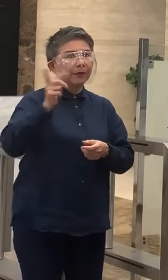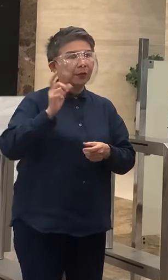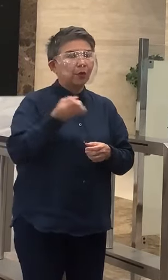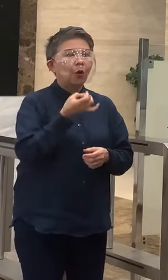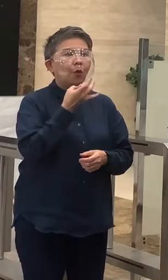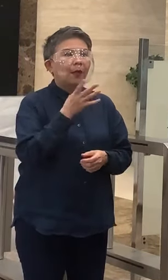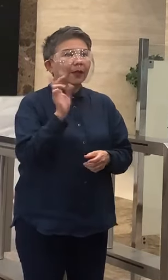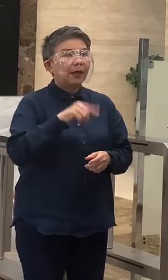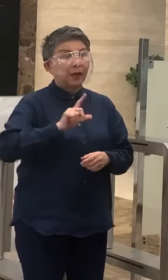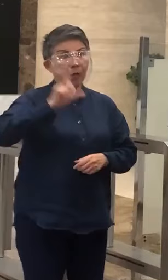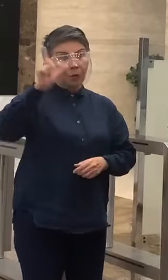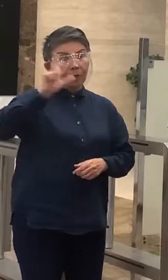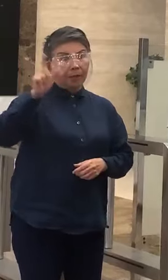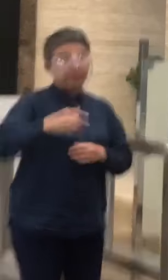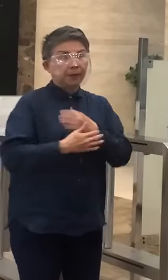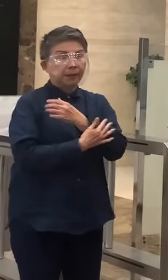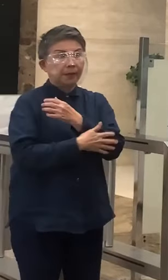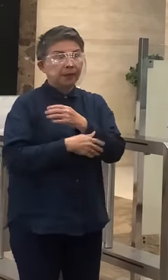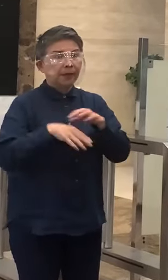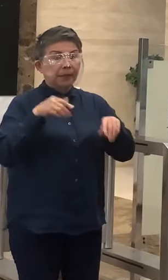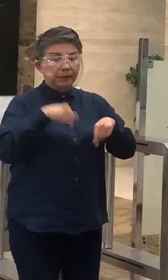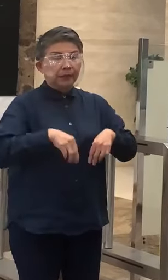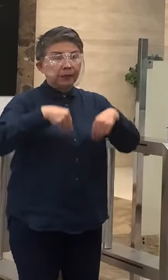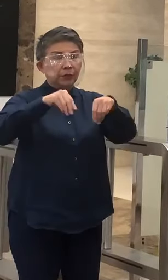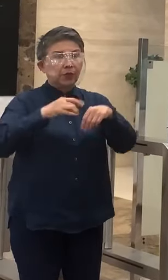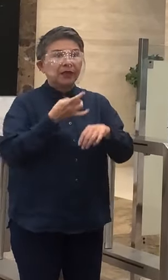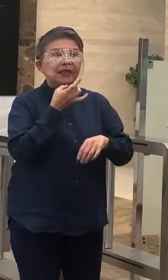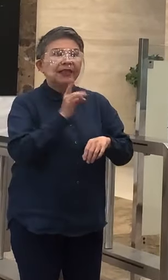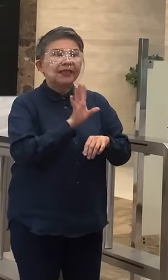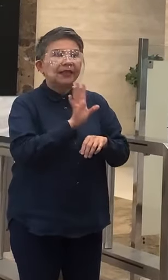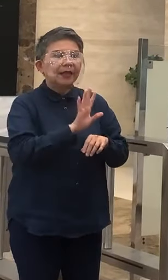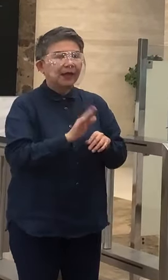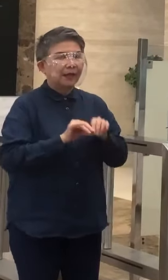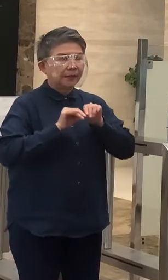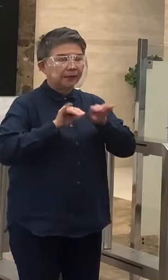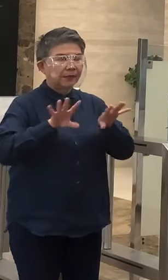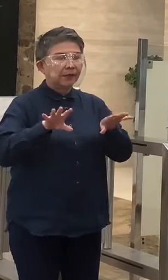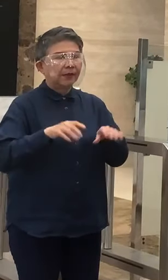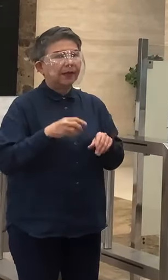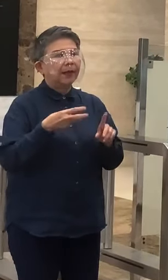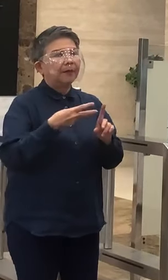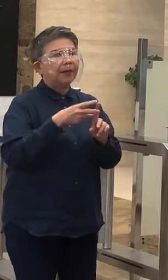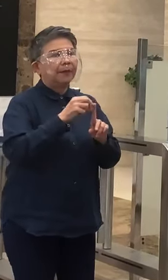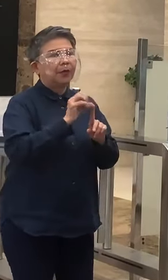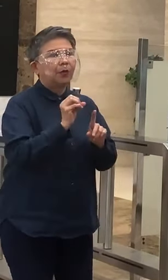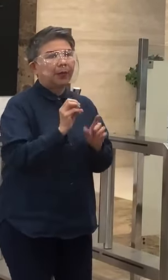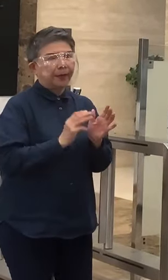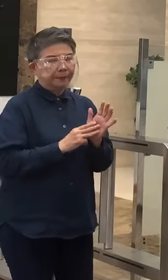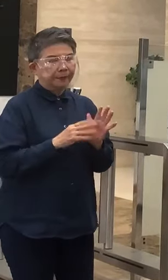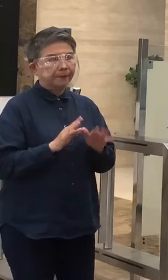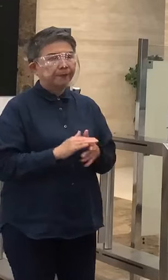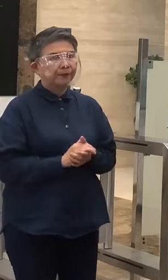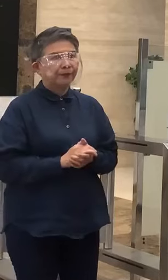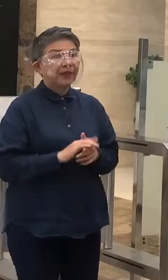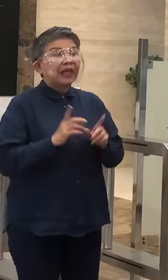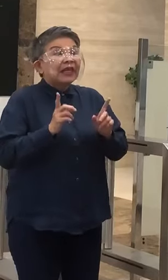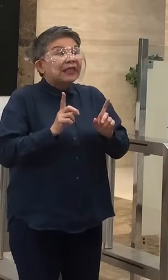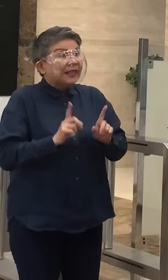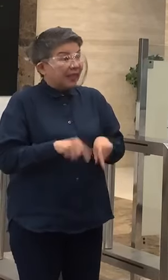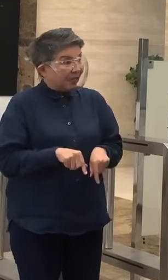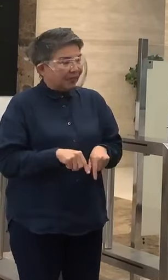dari luar negeri yang dijual tanpa izin edar dari BPOM sehingga